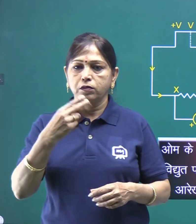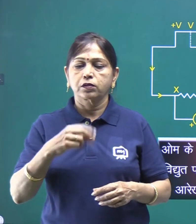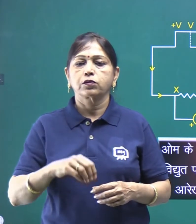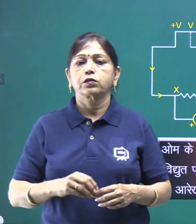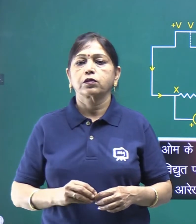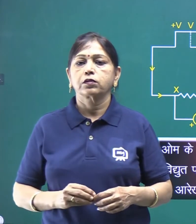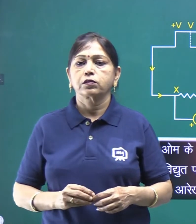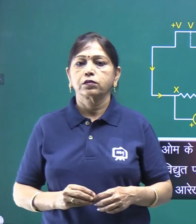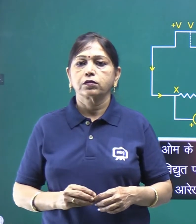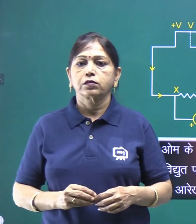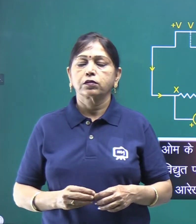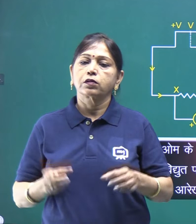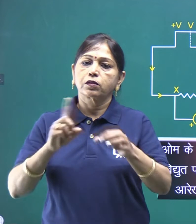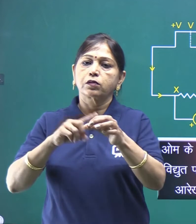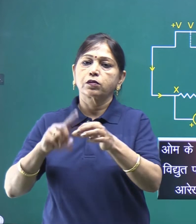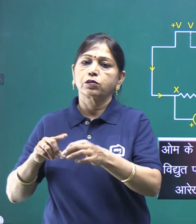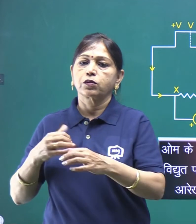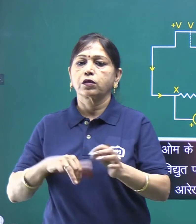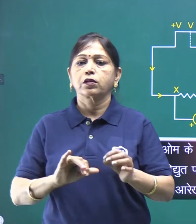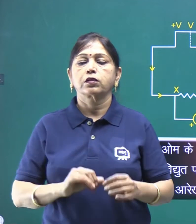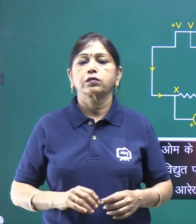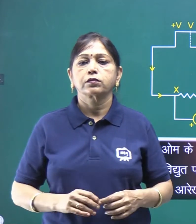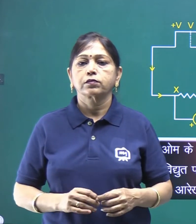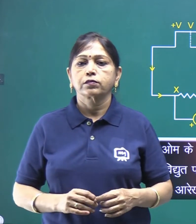चित्रानुसार जोड़े गए हैं।